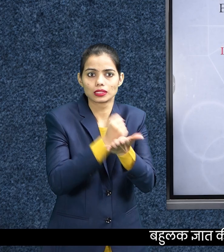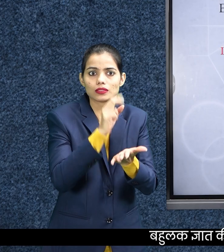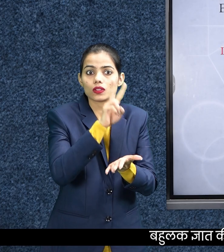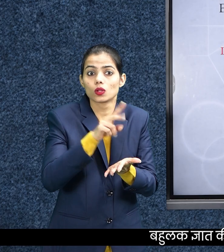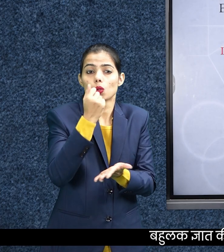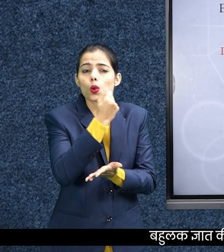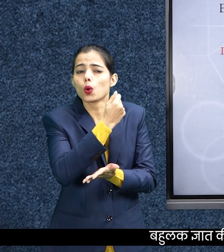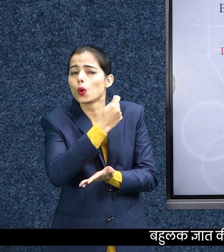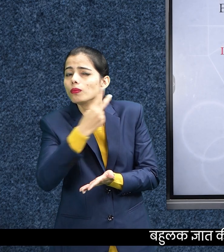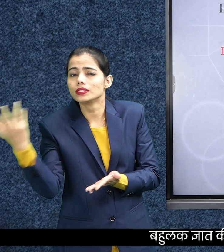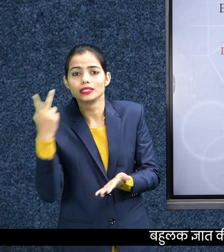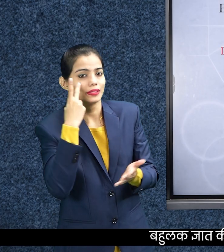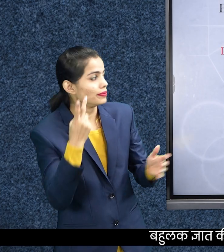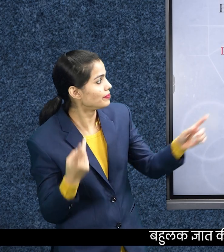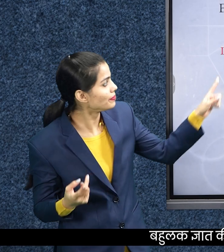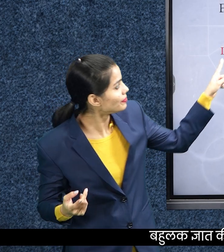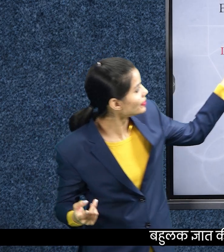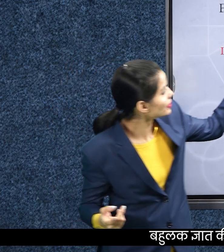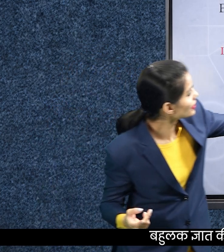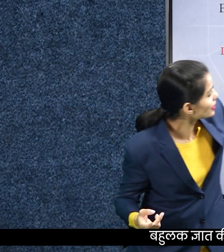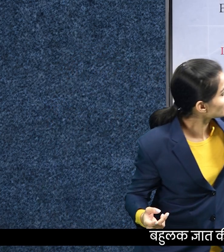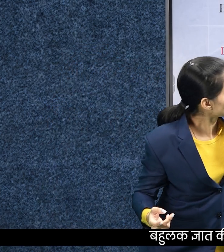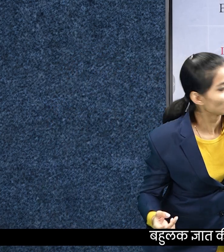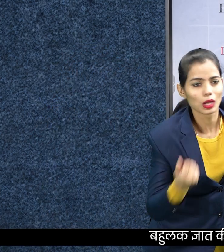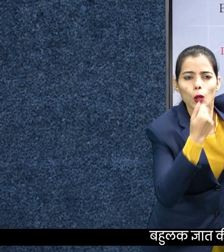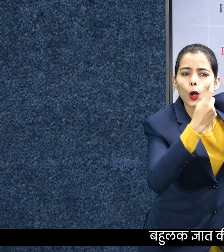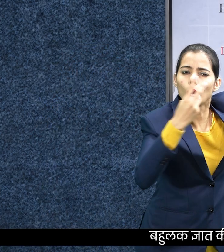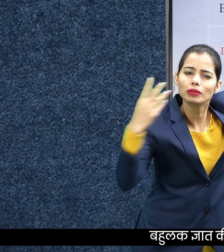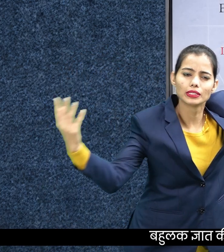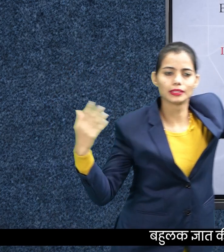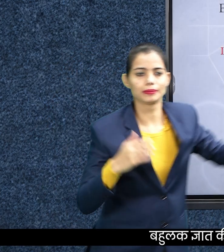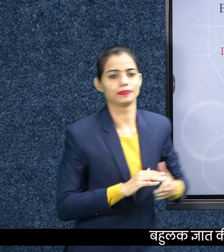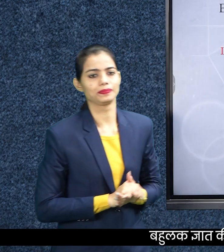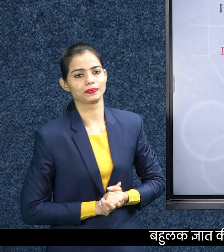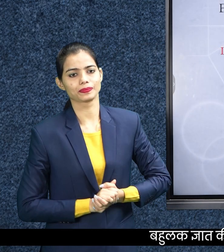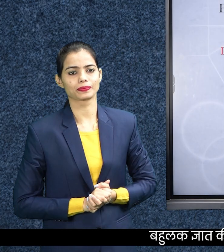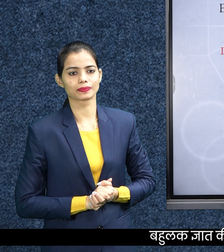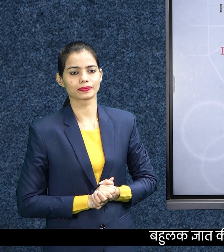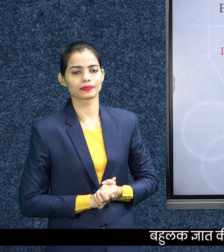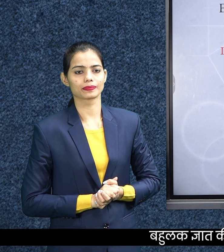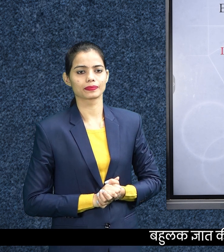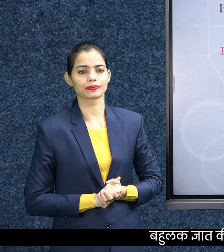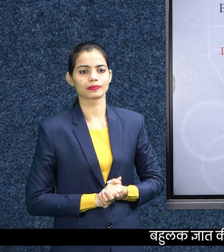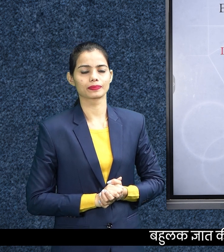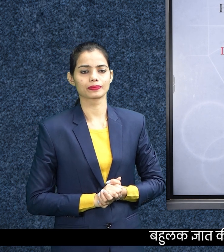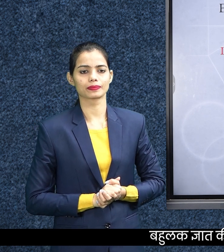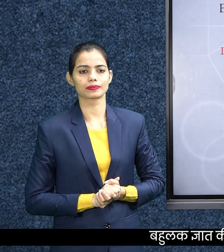14, 25, 14, 28, 18, 17, 18, 14, 23, 22,